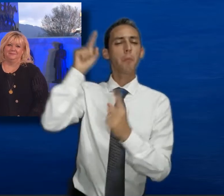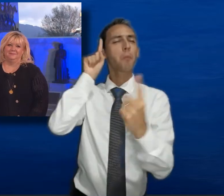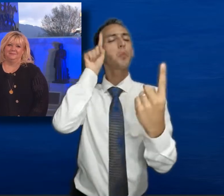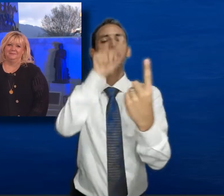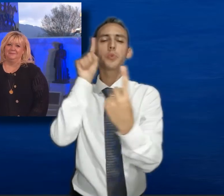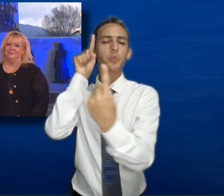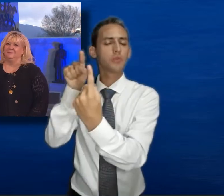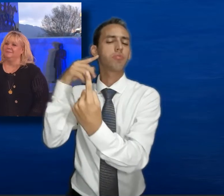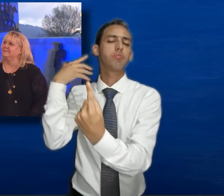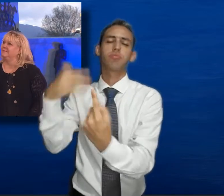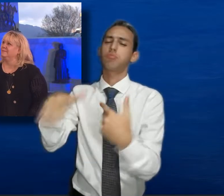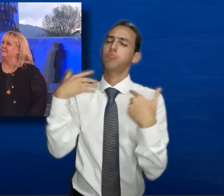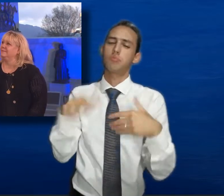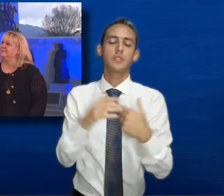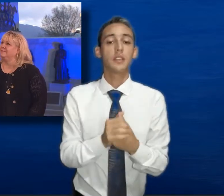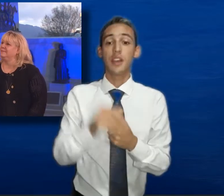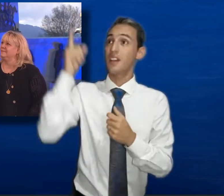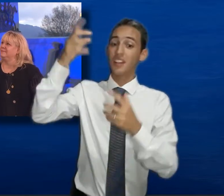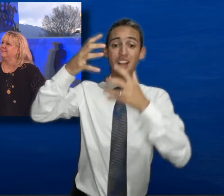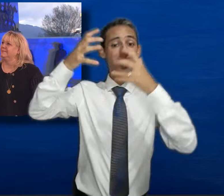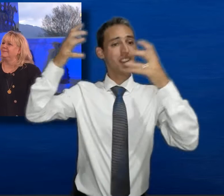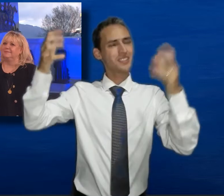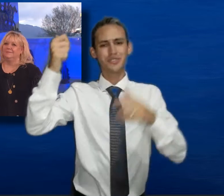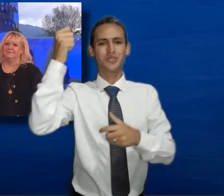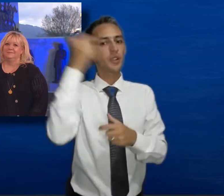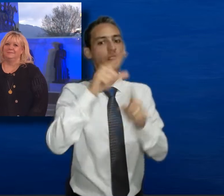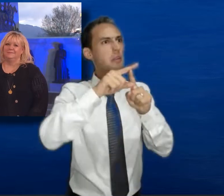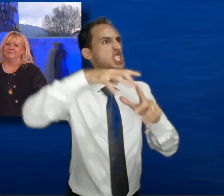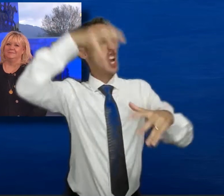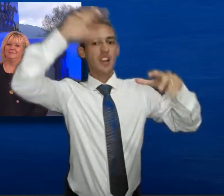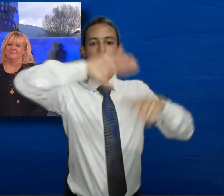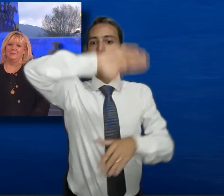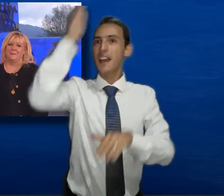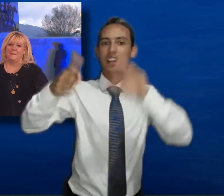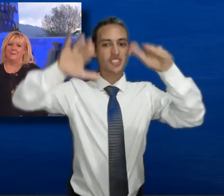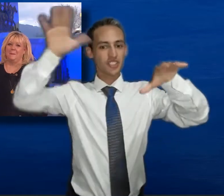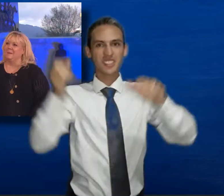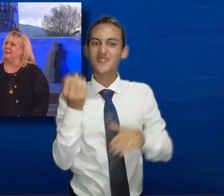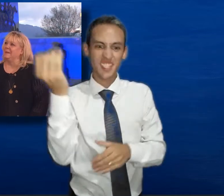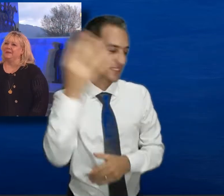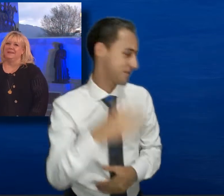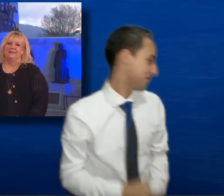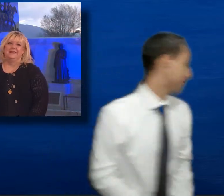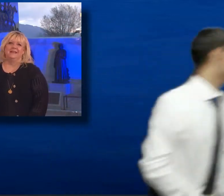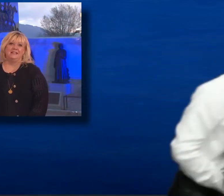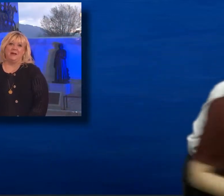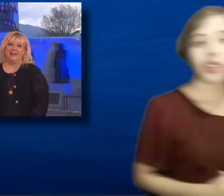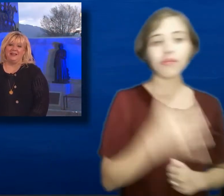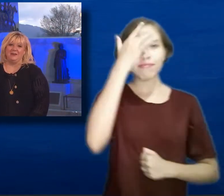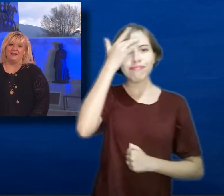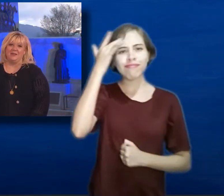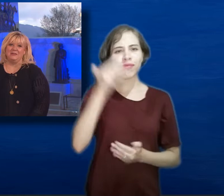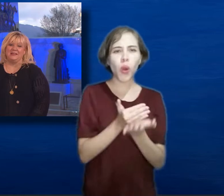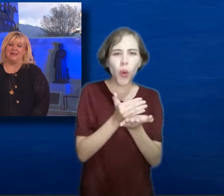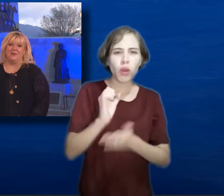propósito, com uma visão elevada do Evangelho que era bem mais alta do que o topo das montanhas que eles escalaram para chegar ao Vale do Lago